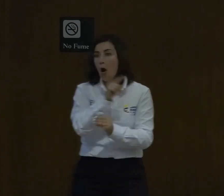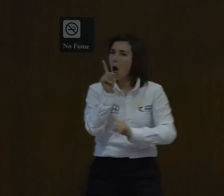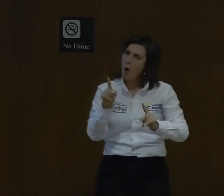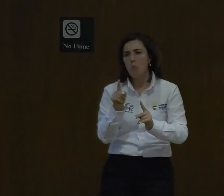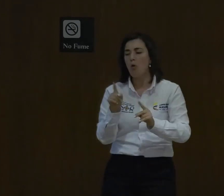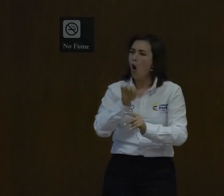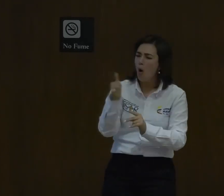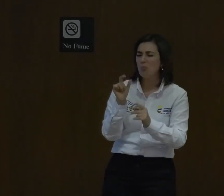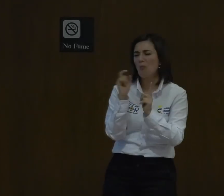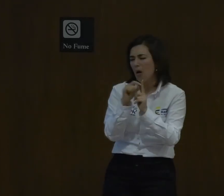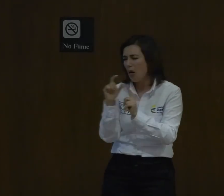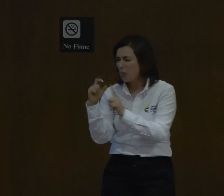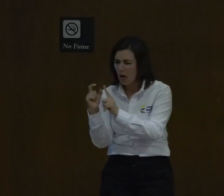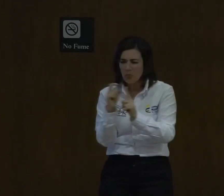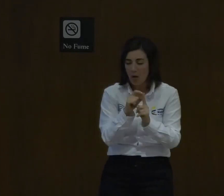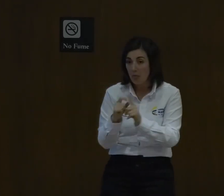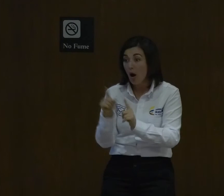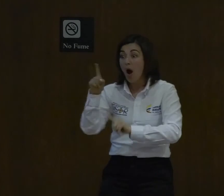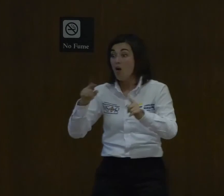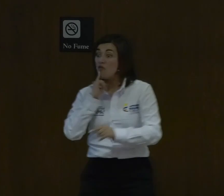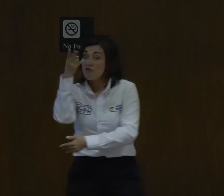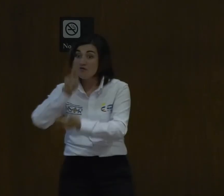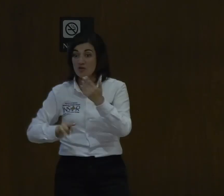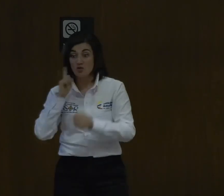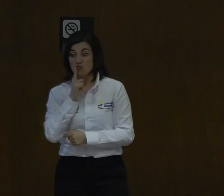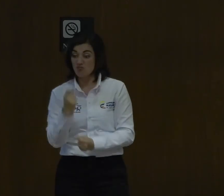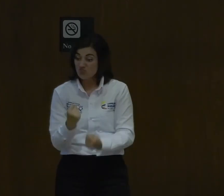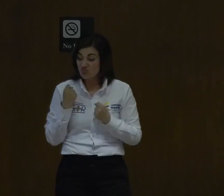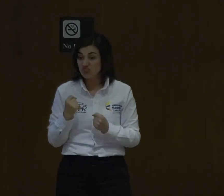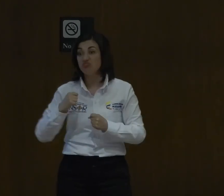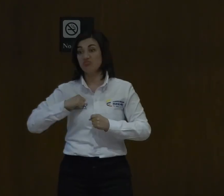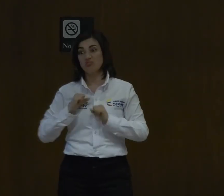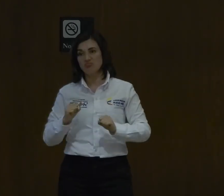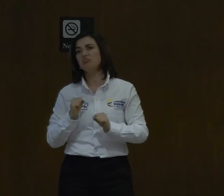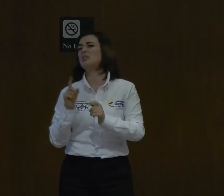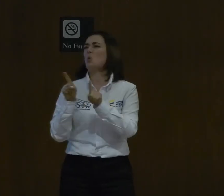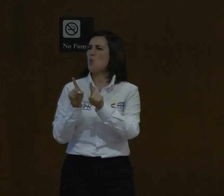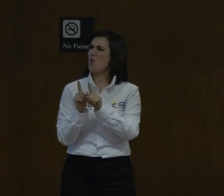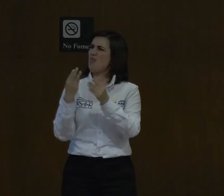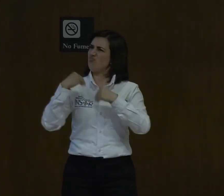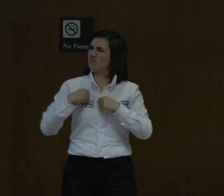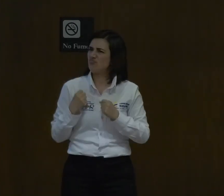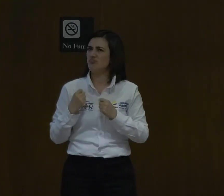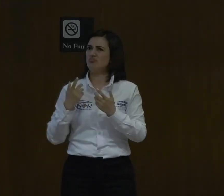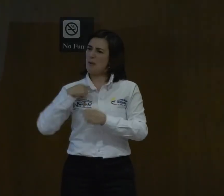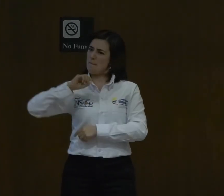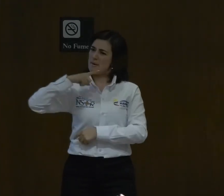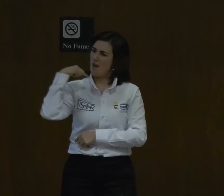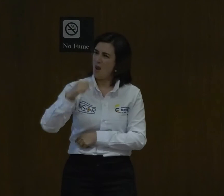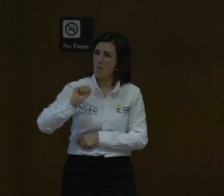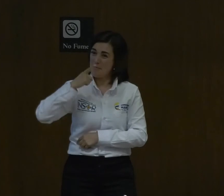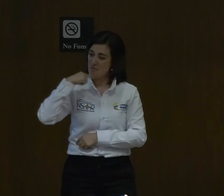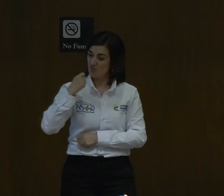las personas sordas bilingües que tienen una fuerte base en una primera